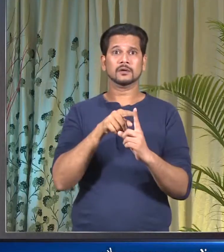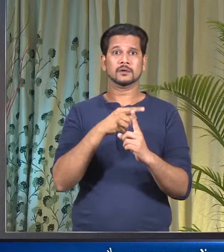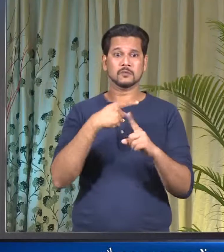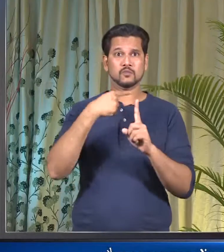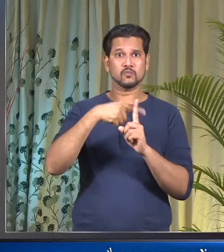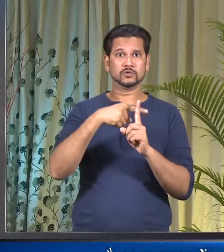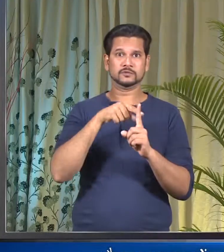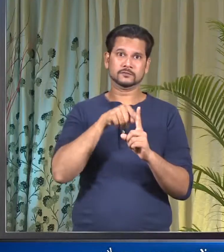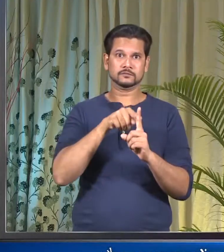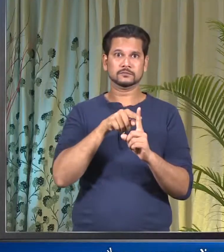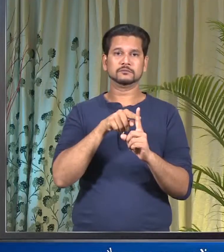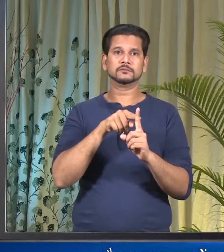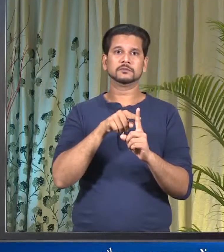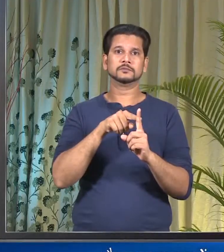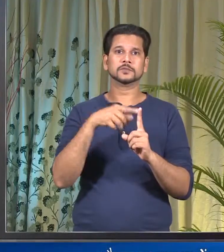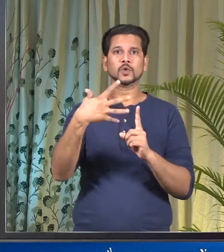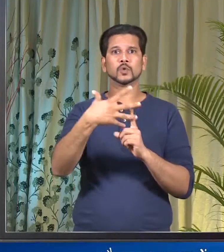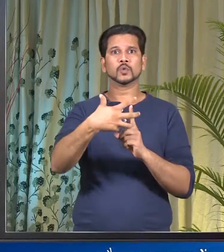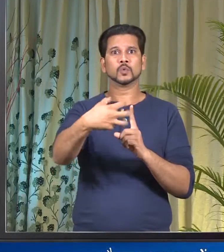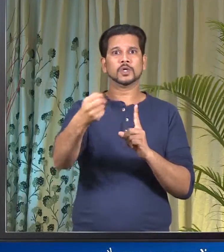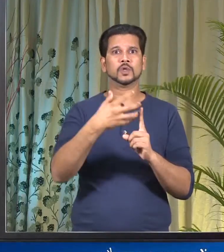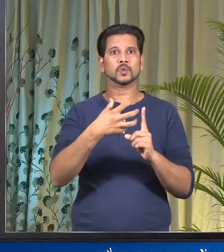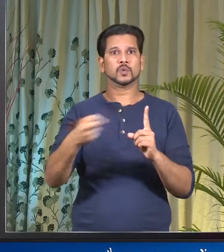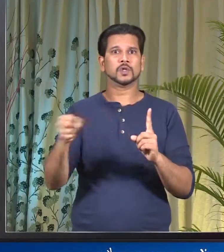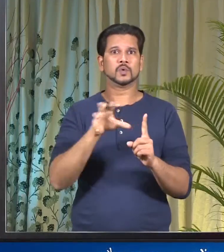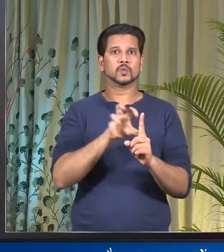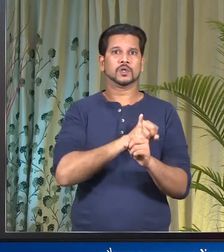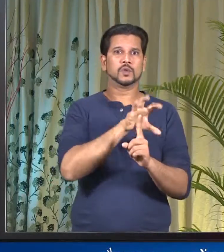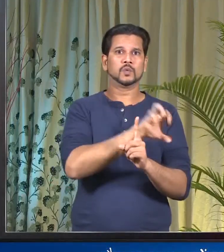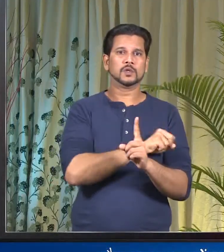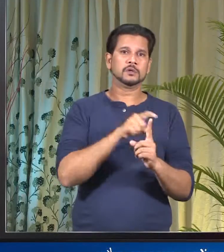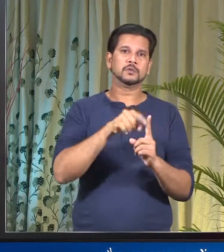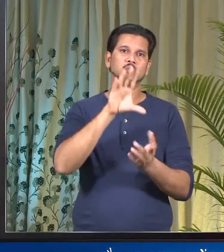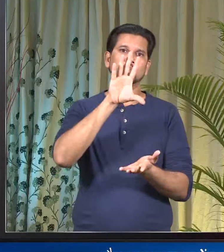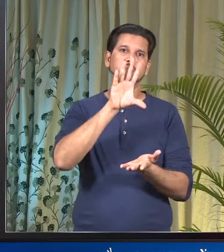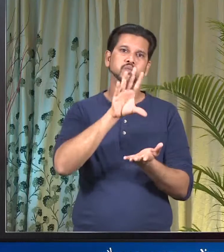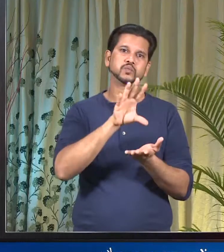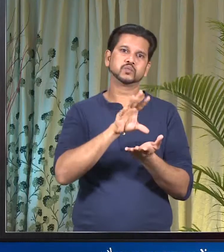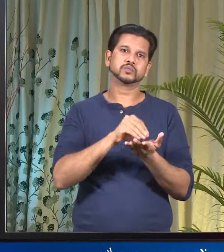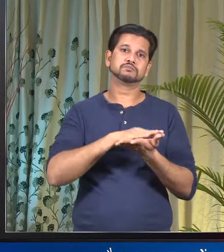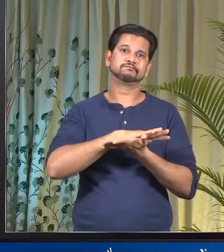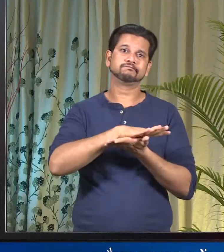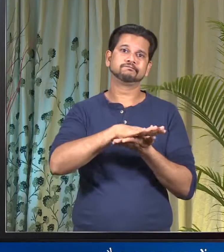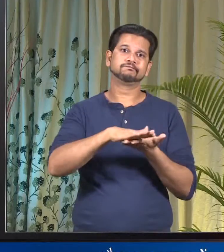उर्जा को खीचने लगते है और उसको खोखला करने लगते है